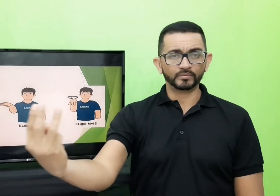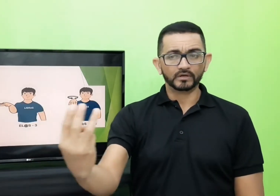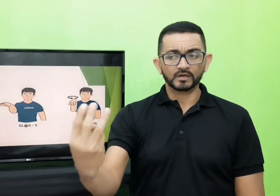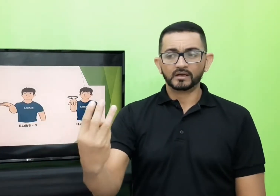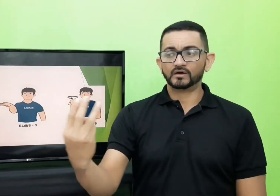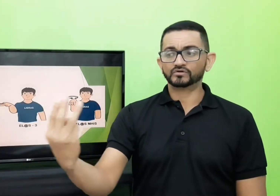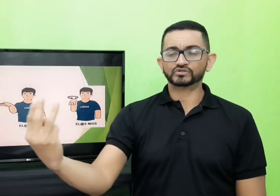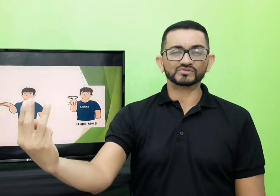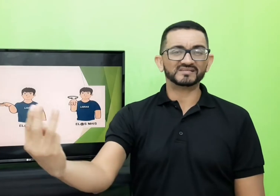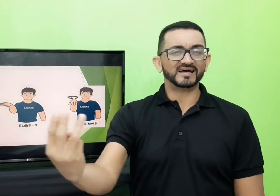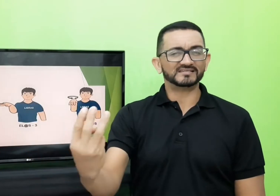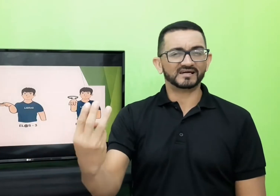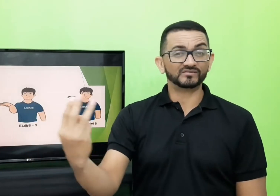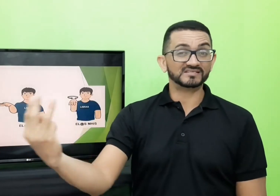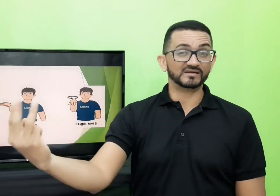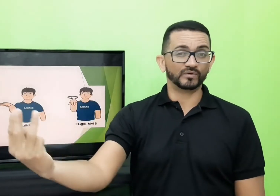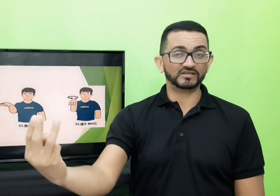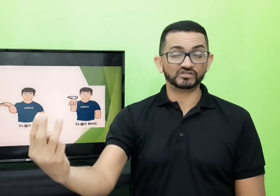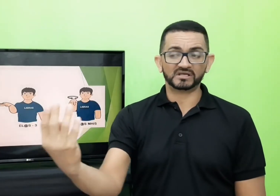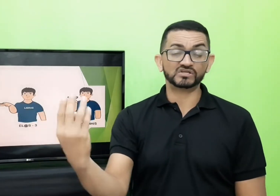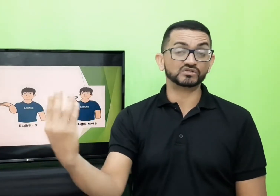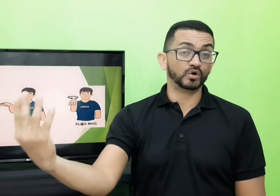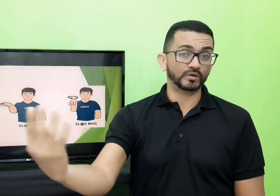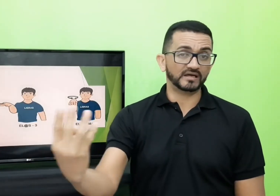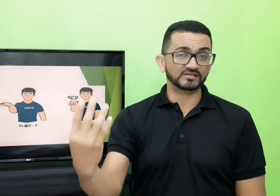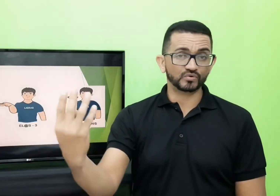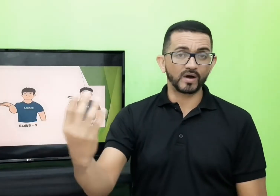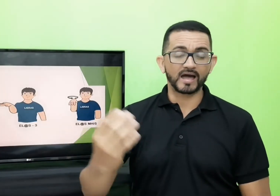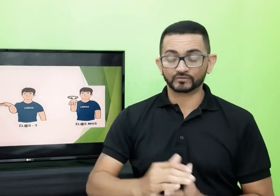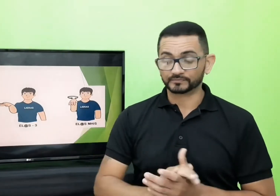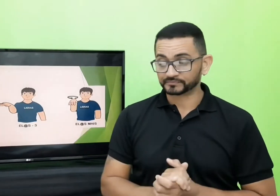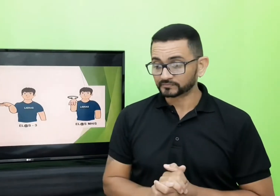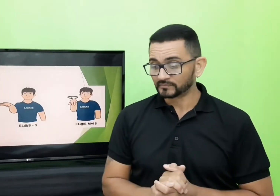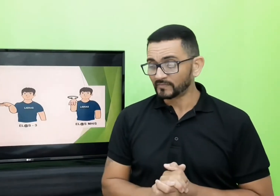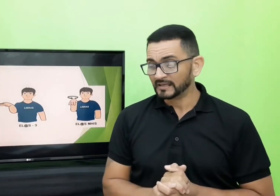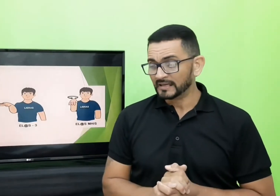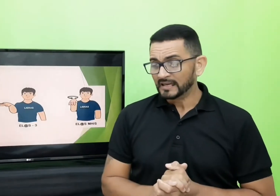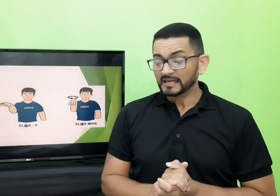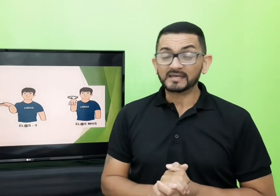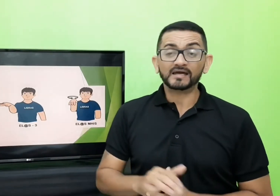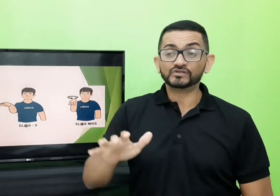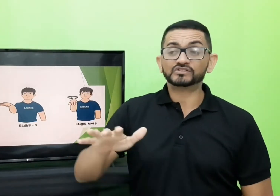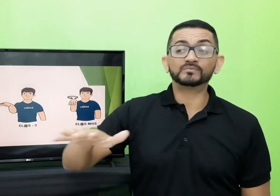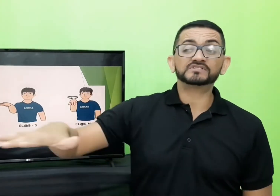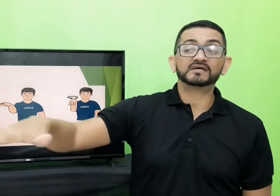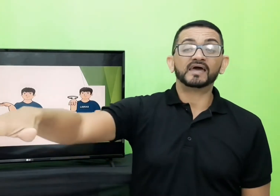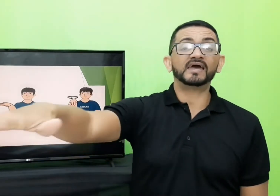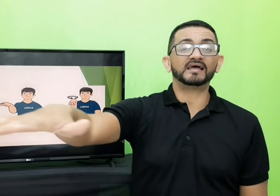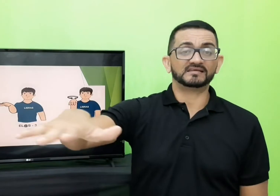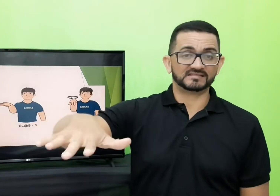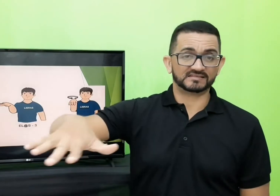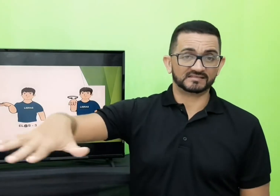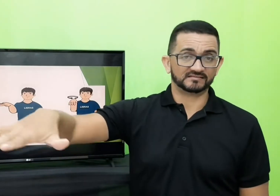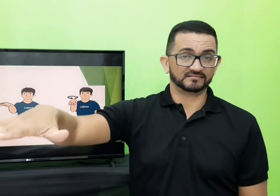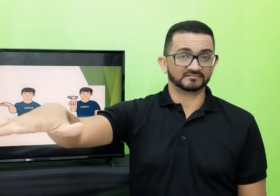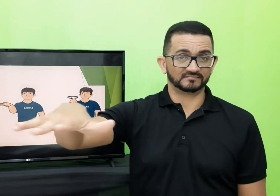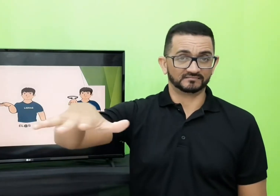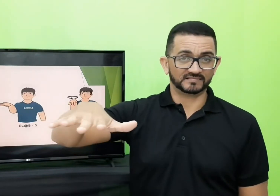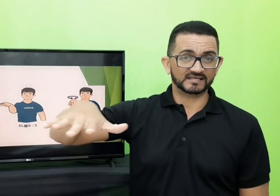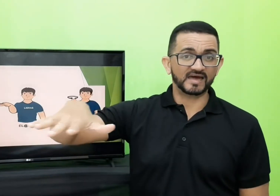corpo, eu estou sinalizando que são eles 3 ou eles 4. E aí nós temos eles,